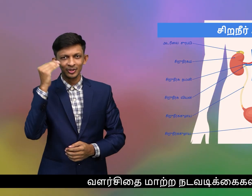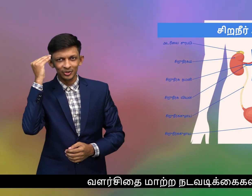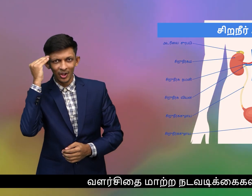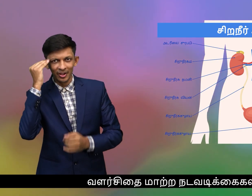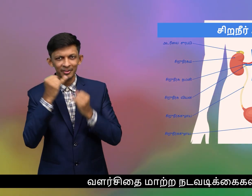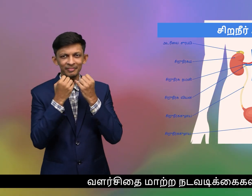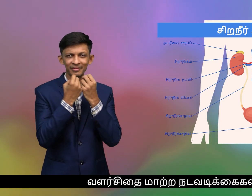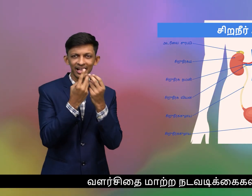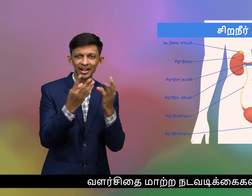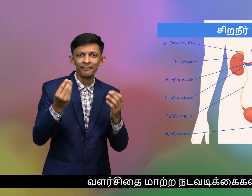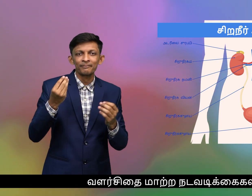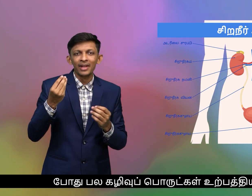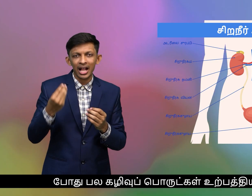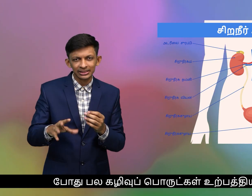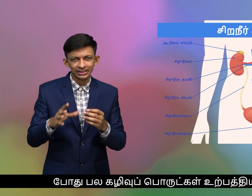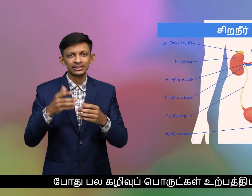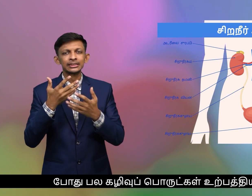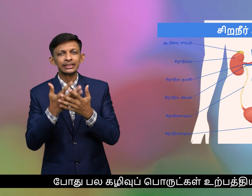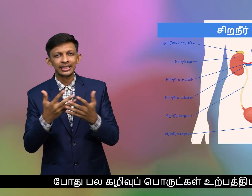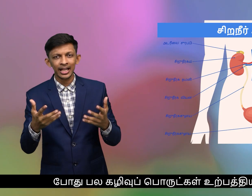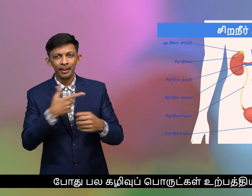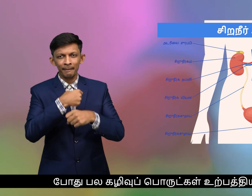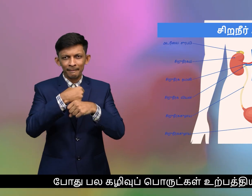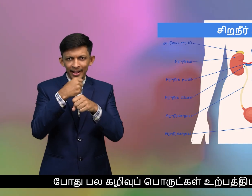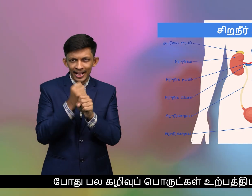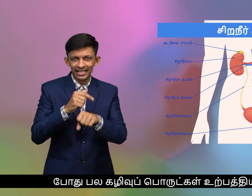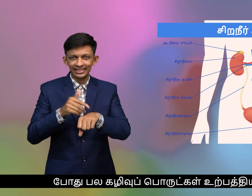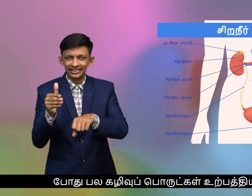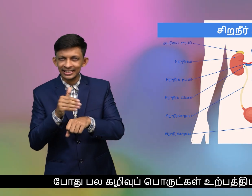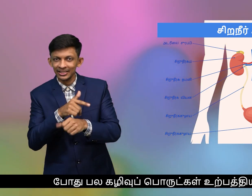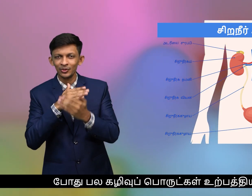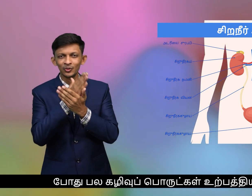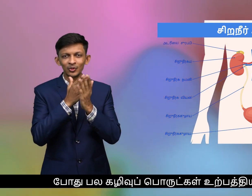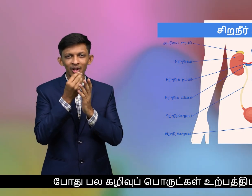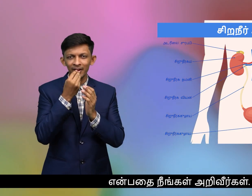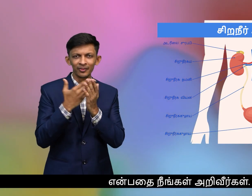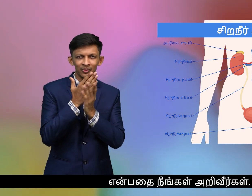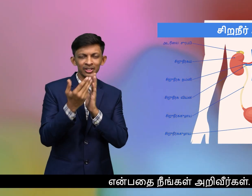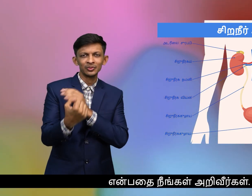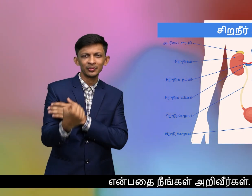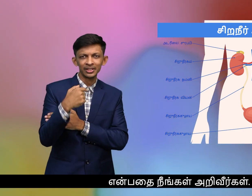வளர்சிதை மாற்ற நடவடிக்கைகளின் போது பல கழிவுப் பொருட்கள் உற்பத்தியாகின்றன என்பதை நீங்கள்